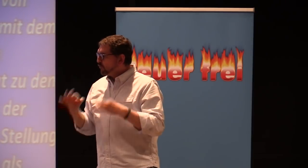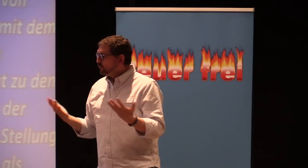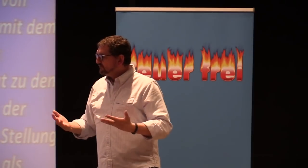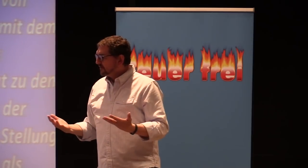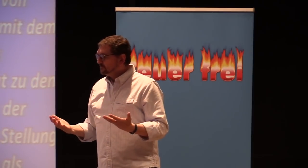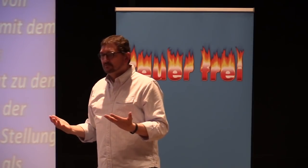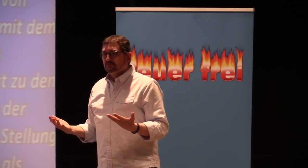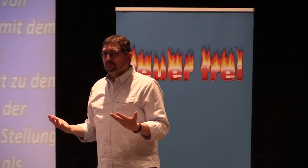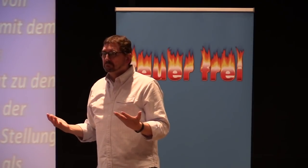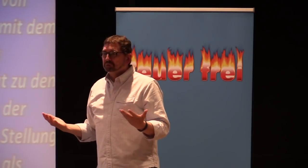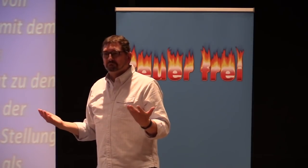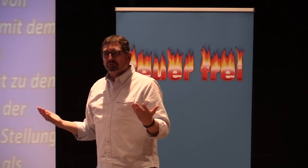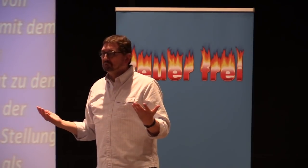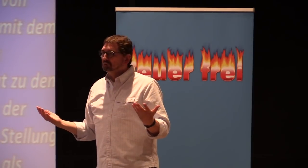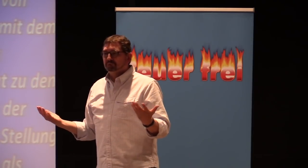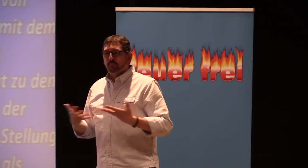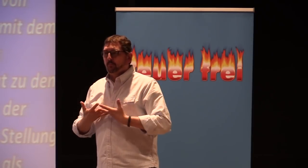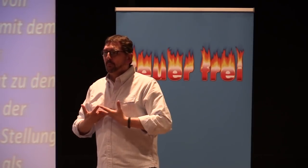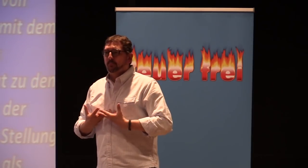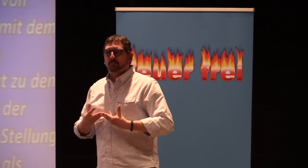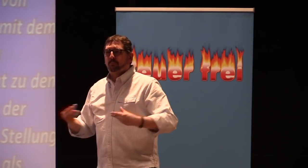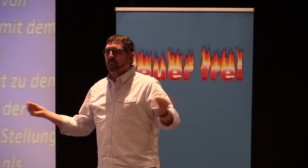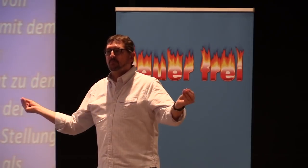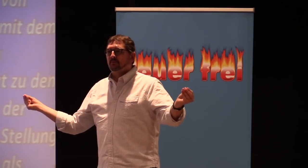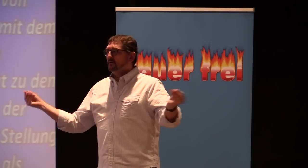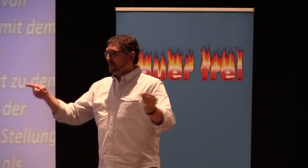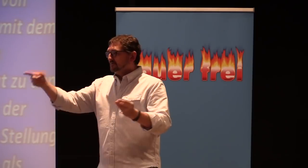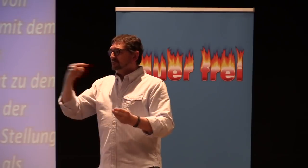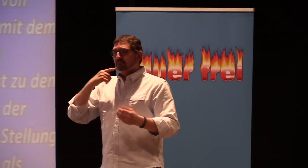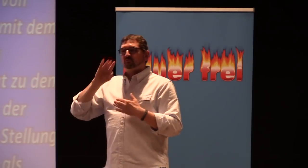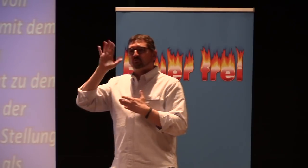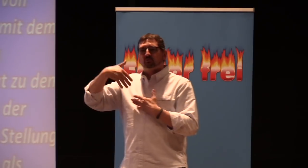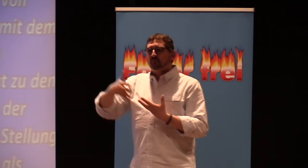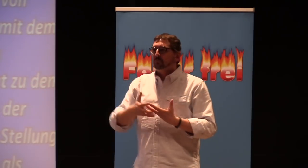von Demokratie, der ist gar nicht mehr so gegeben, wie er zu unserer Zeit noch war.